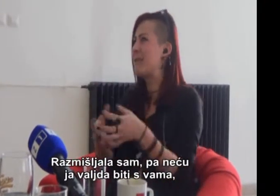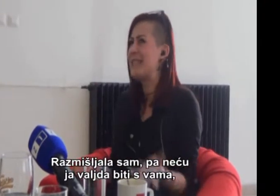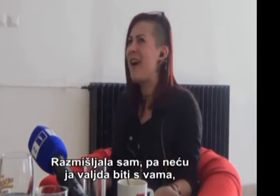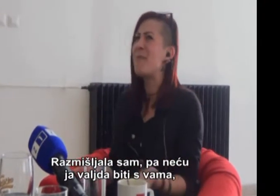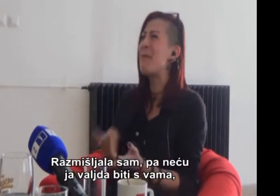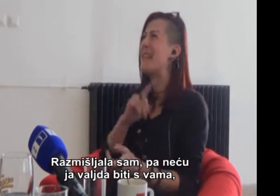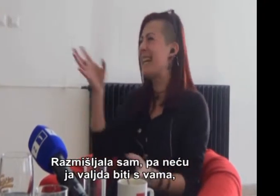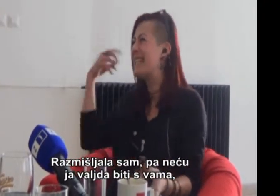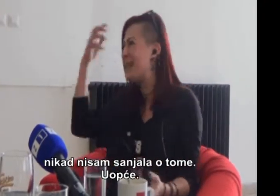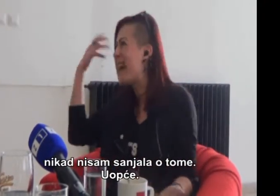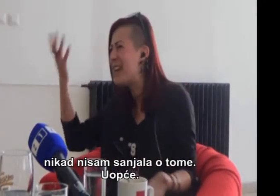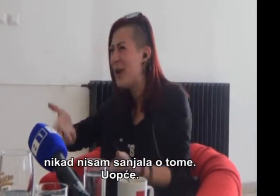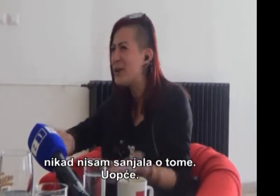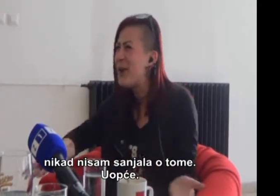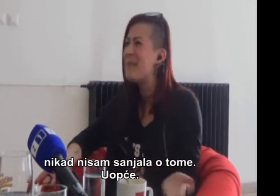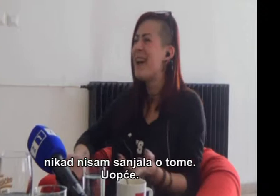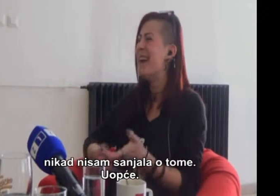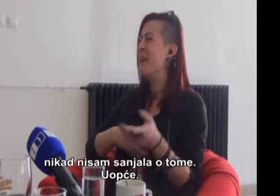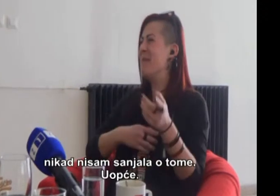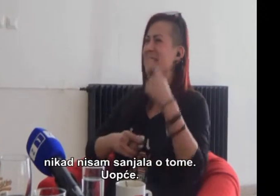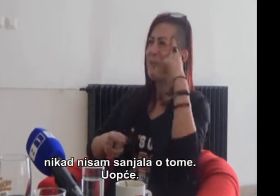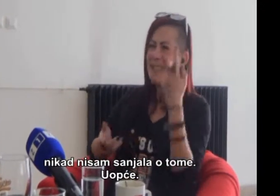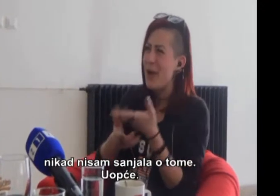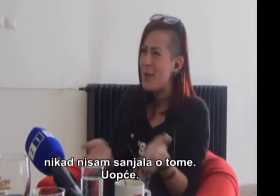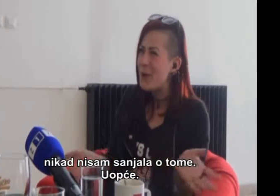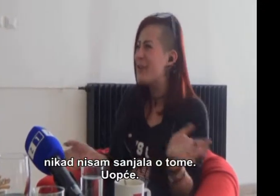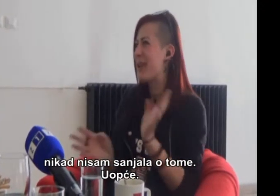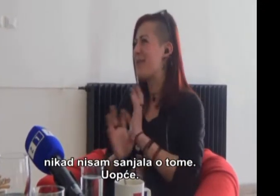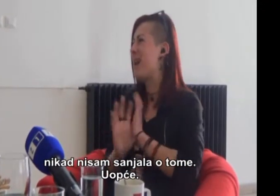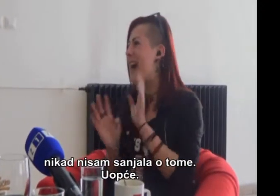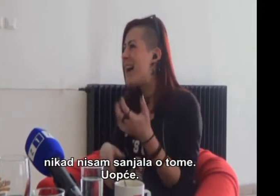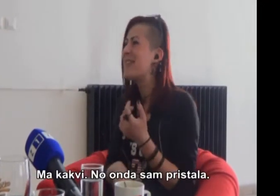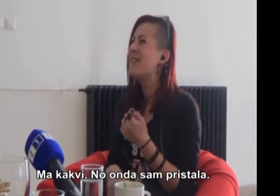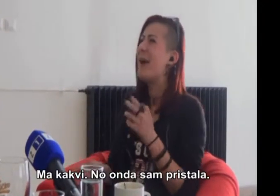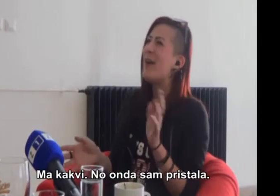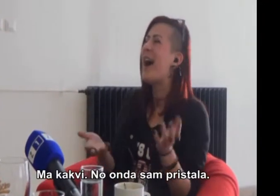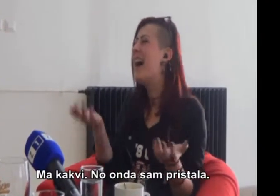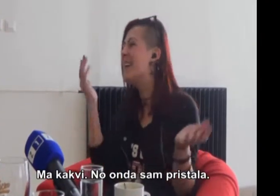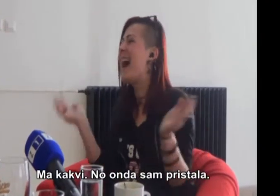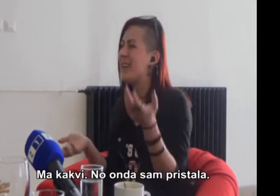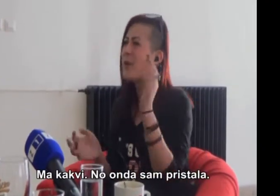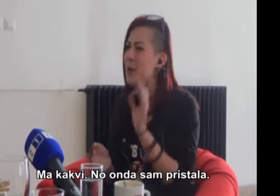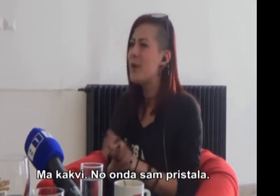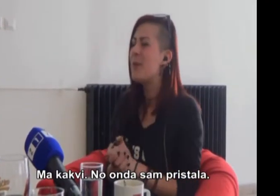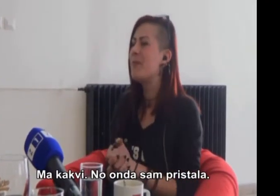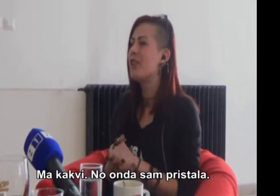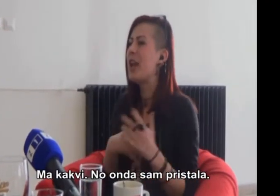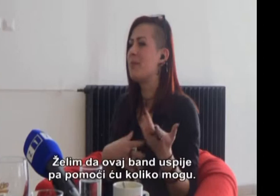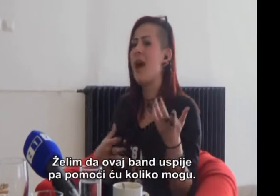biti s vama, pa nikad nisam sanjala u tome, nisam mislila uopće, pa kako, pa odade, ali dobro. Želim da